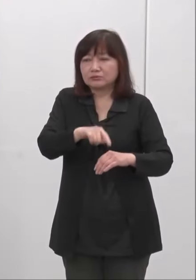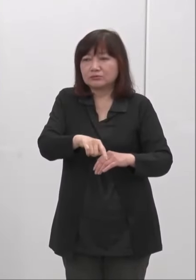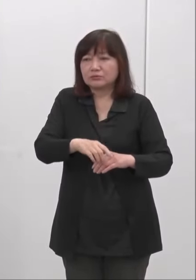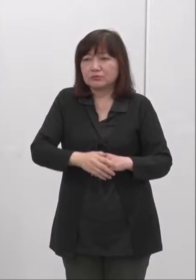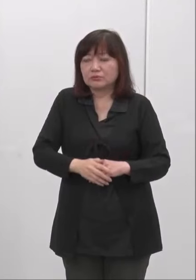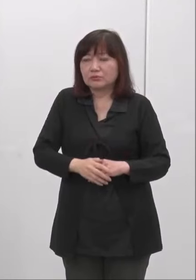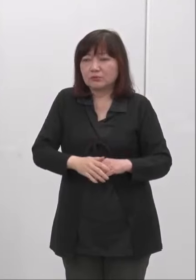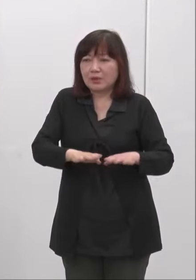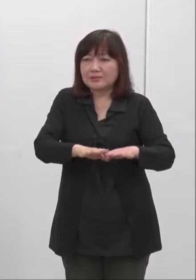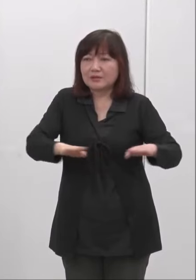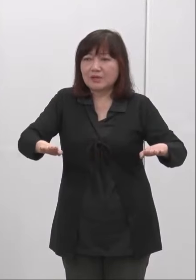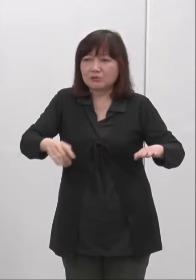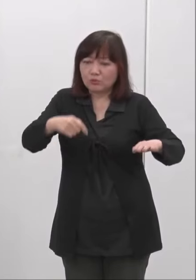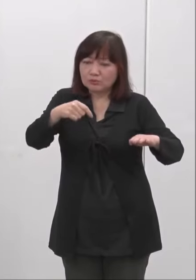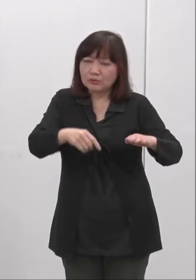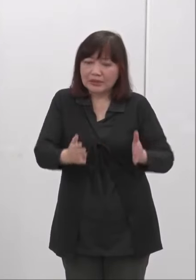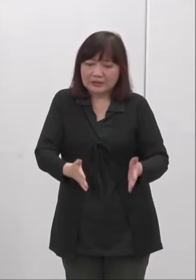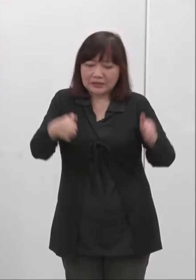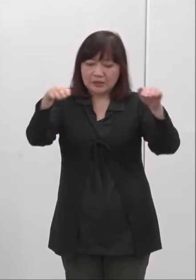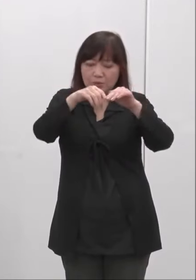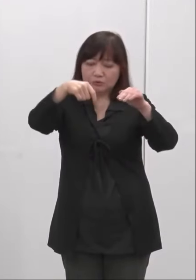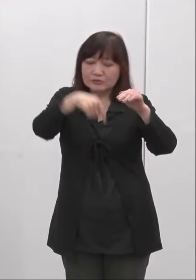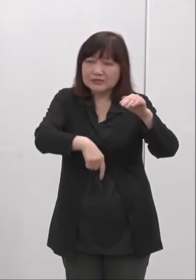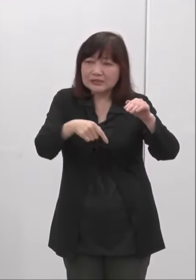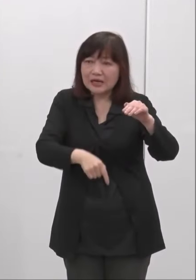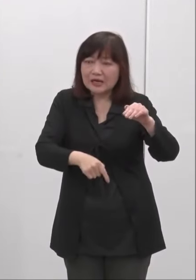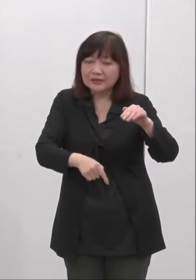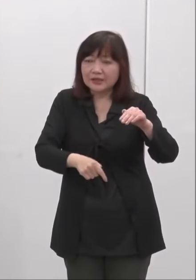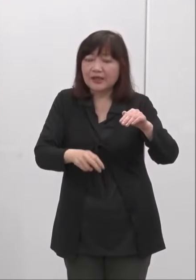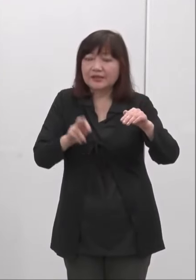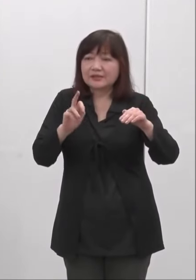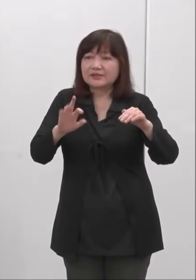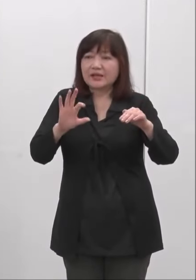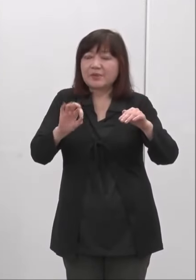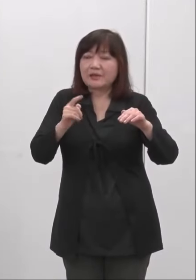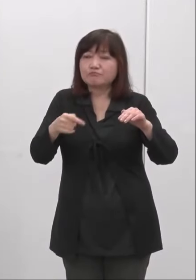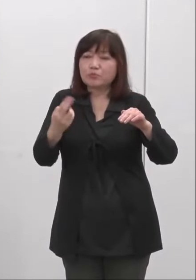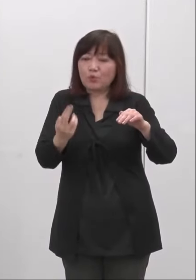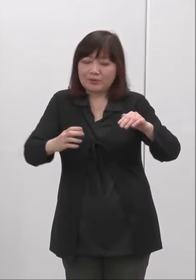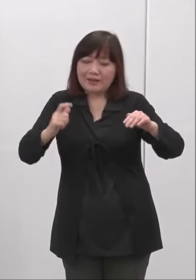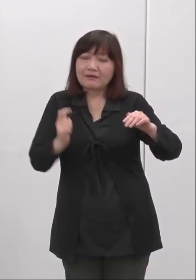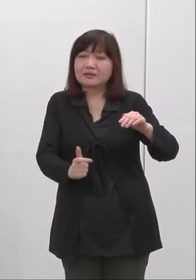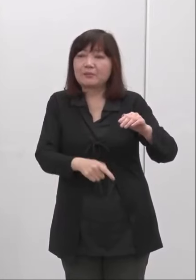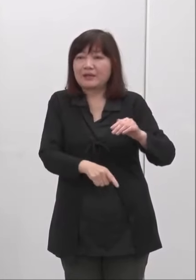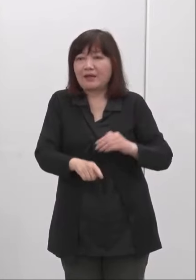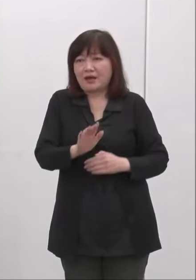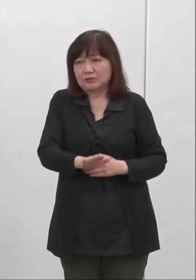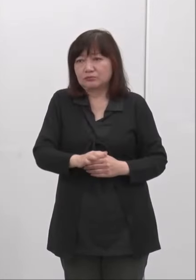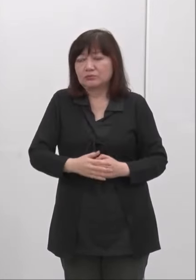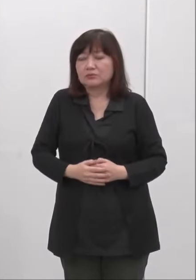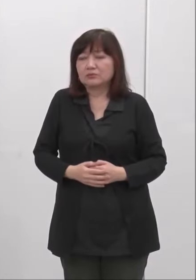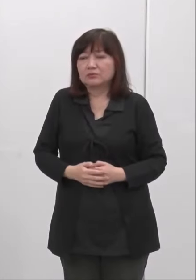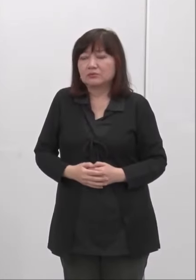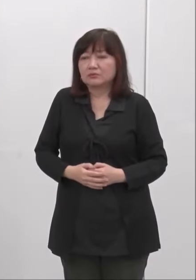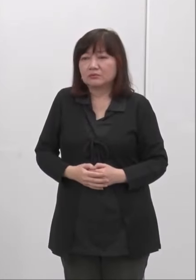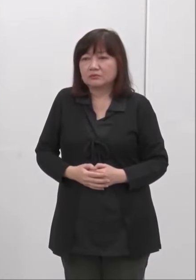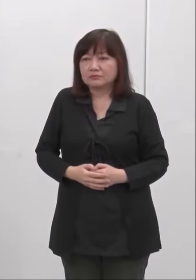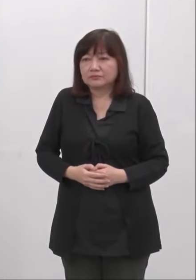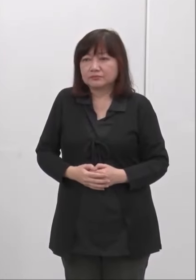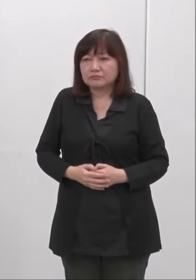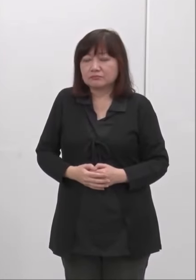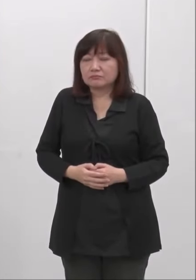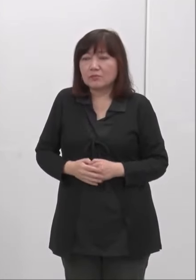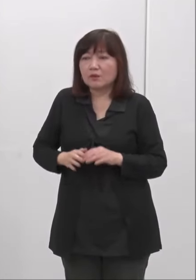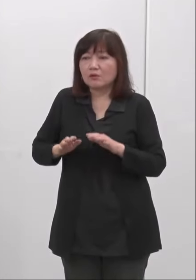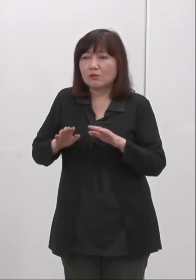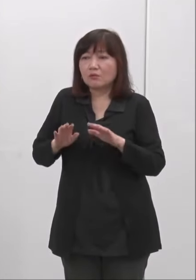セメント効果で建物の下だけこう固めるっていうやり方やってると思います。で、これが今